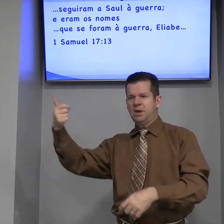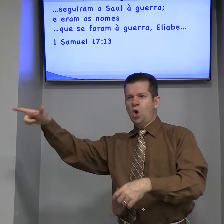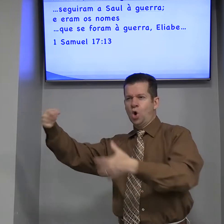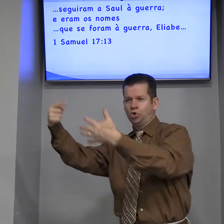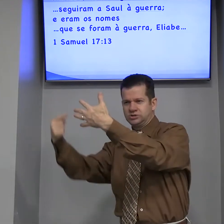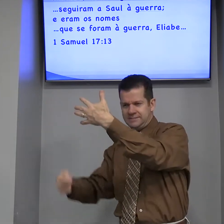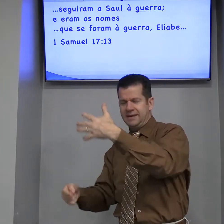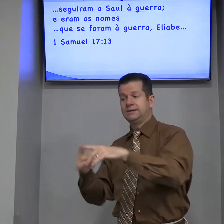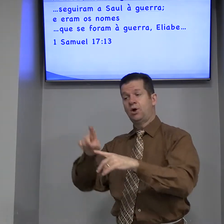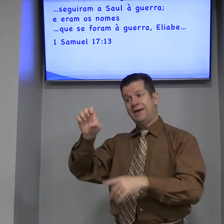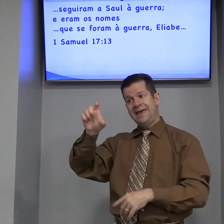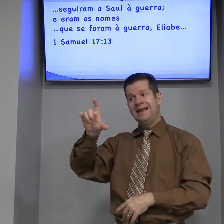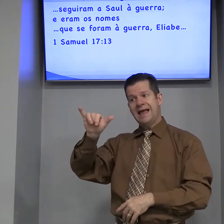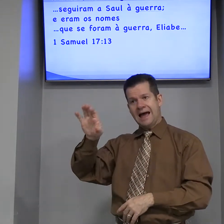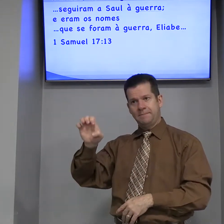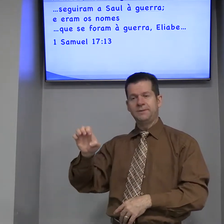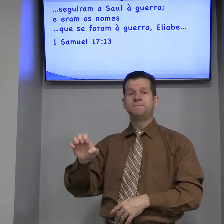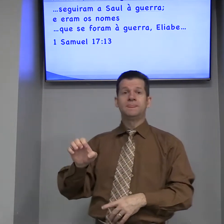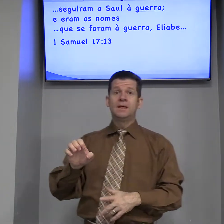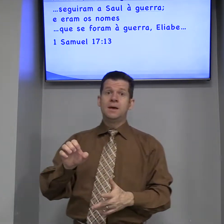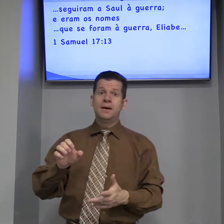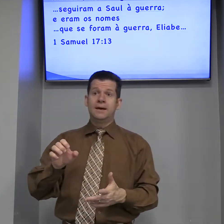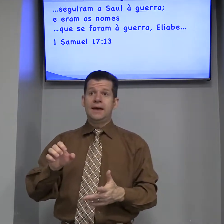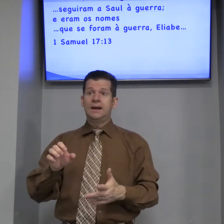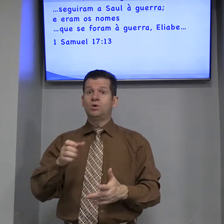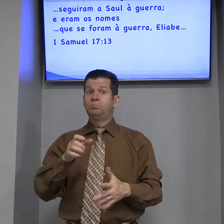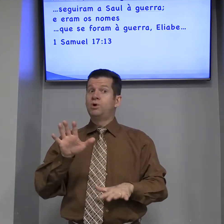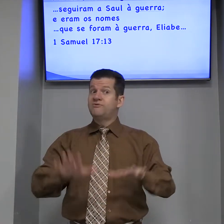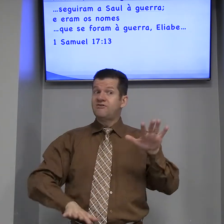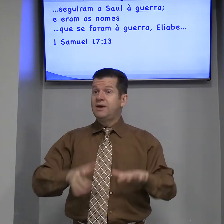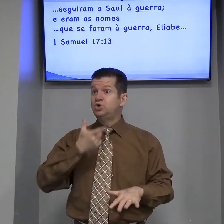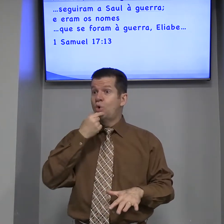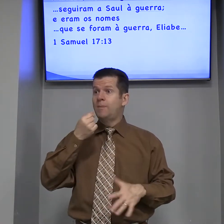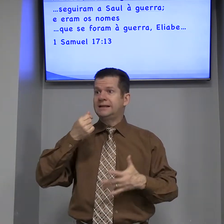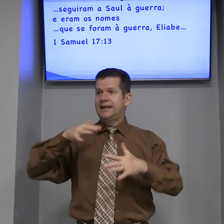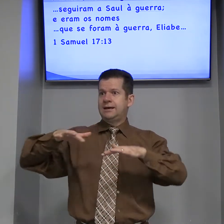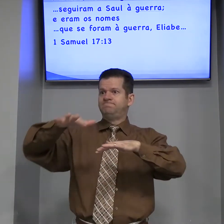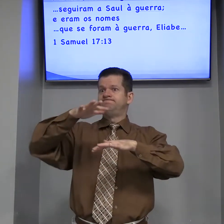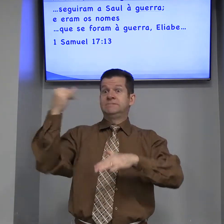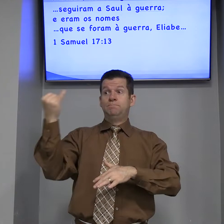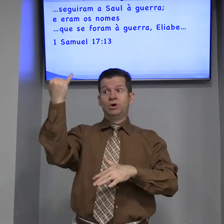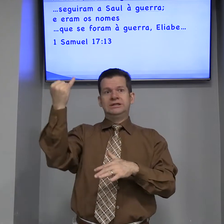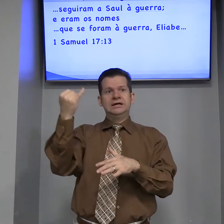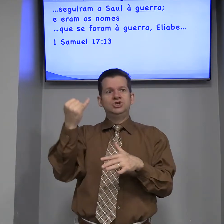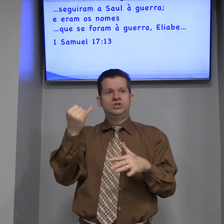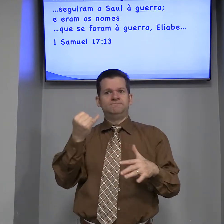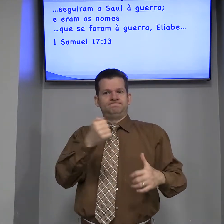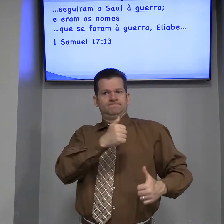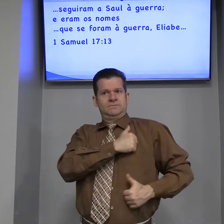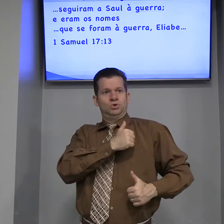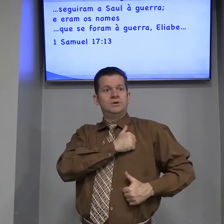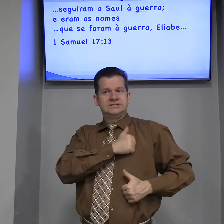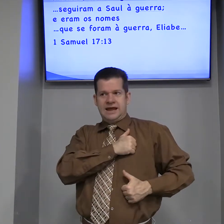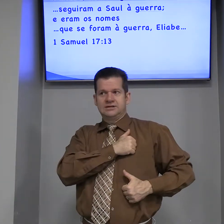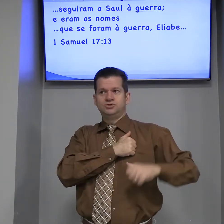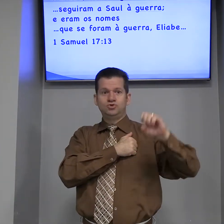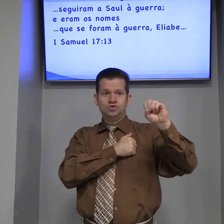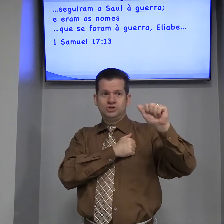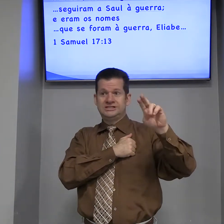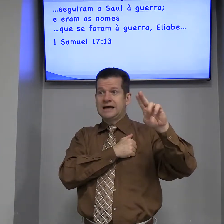e outros também. Então Eliabe era provavelmente um homem até importante no exército de